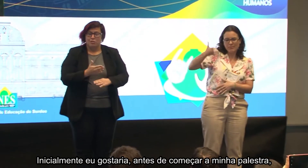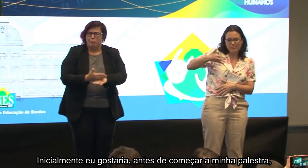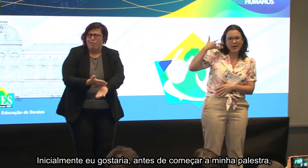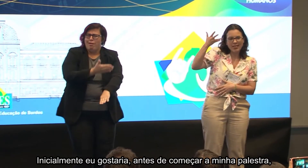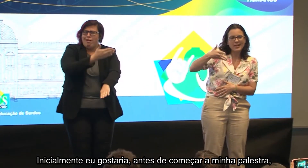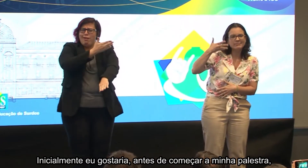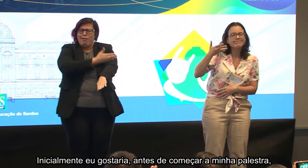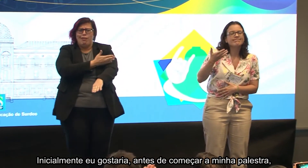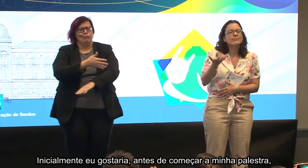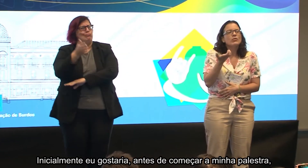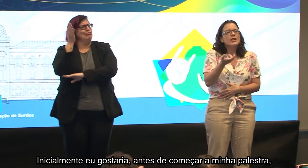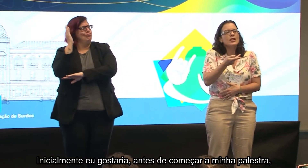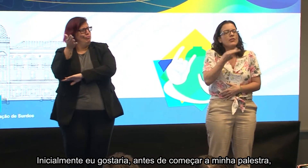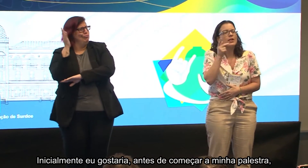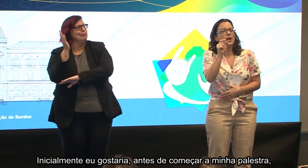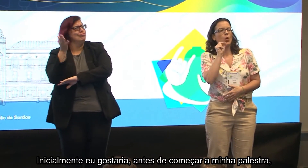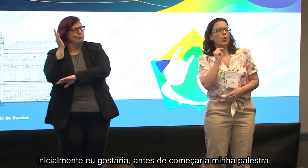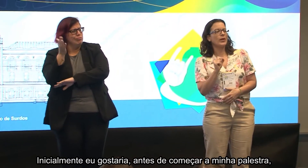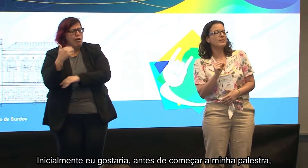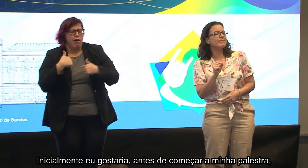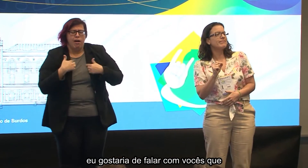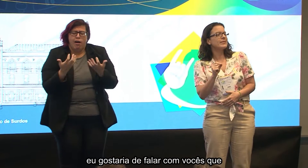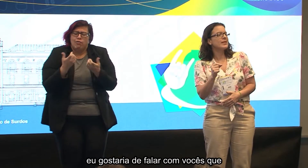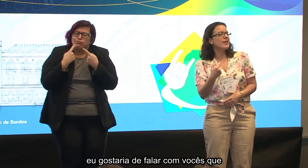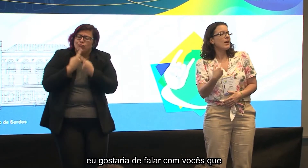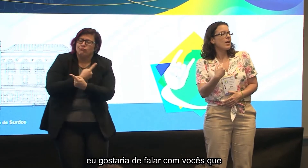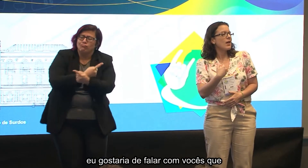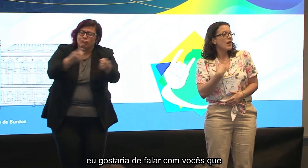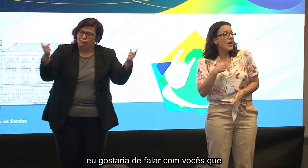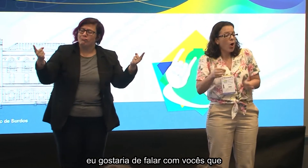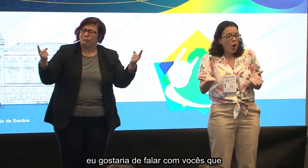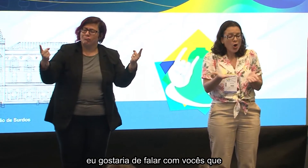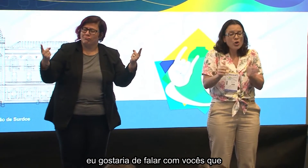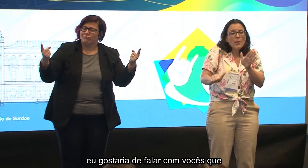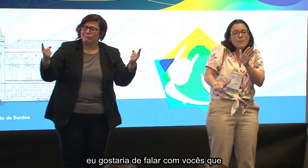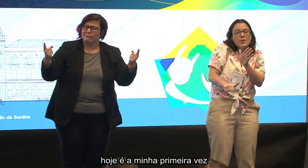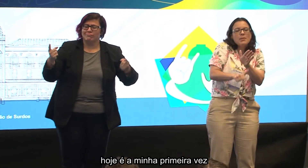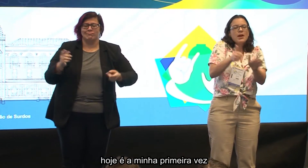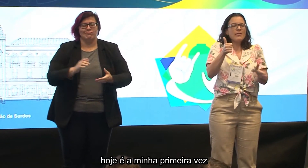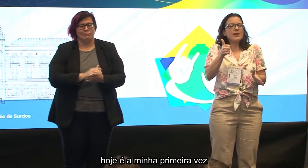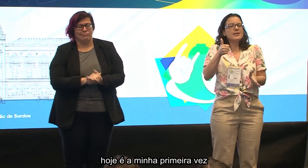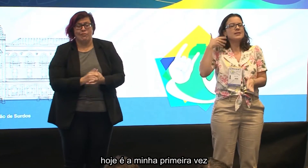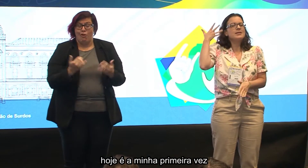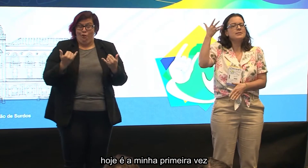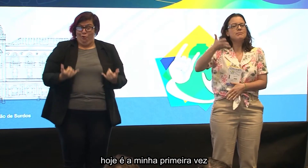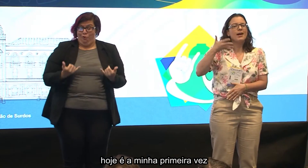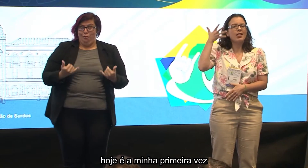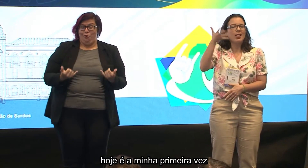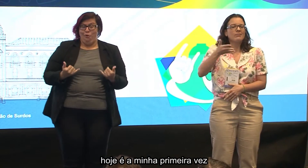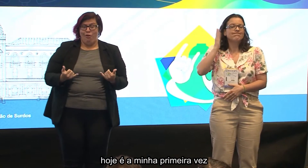Inicialmente, antes de começar minha palestra, eu gostaria de falar com vocês que hoje é a minha primeira